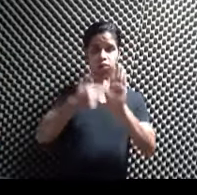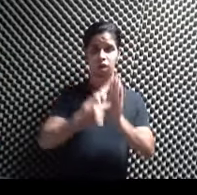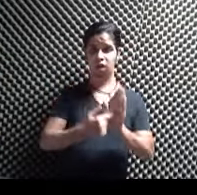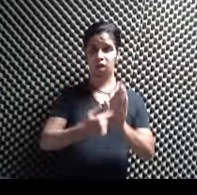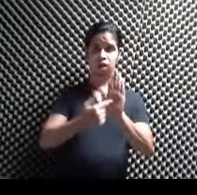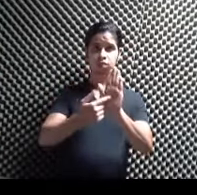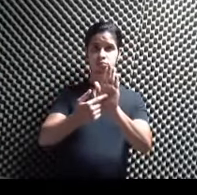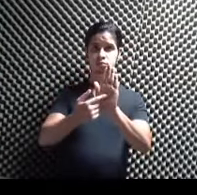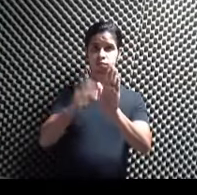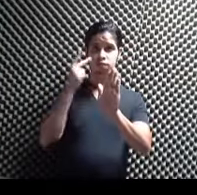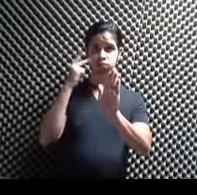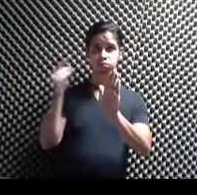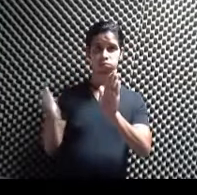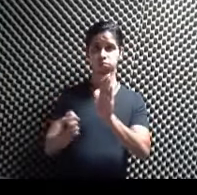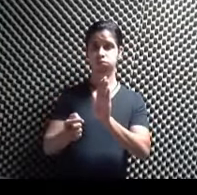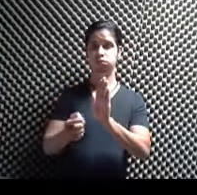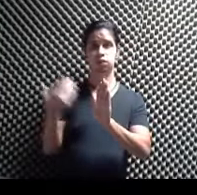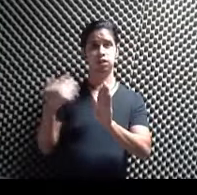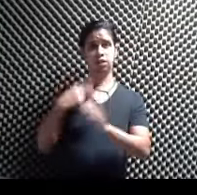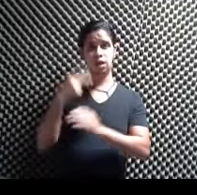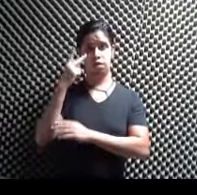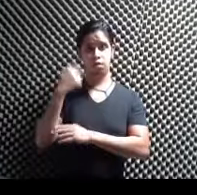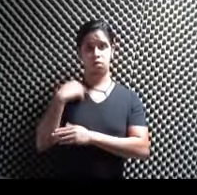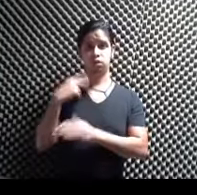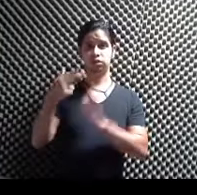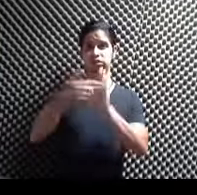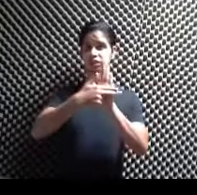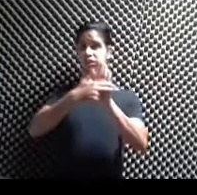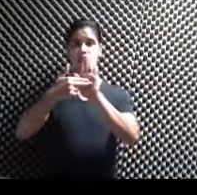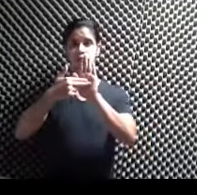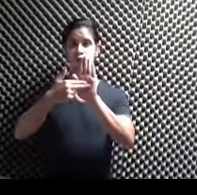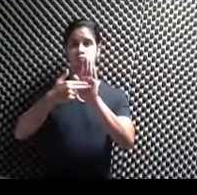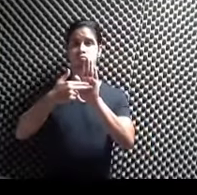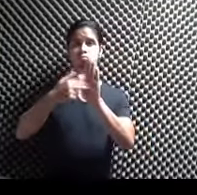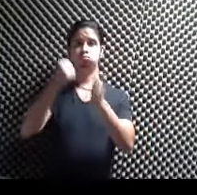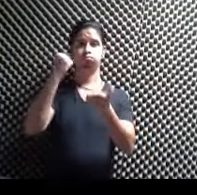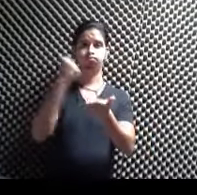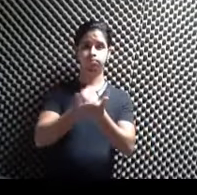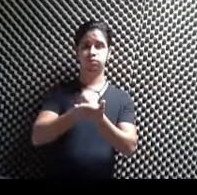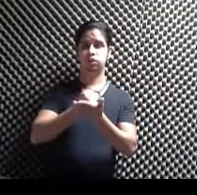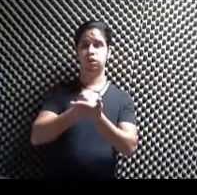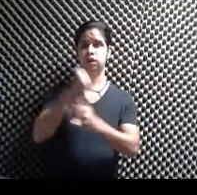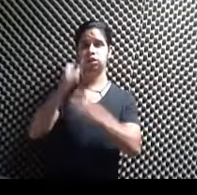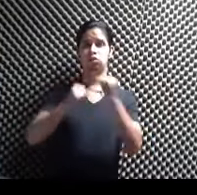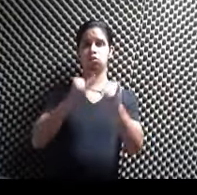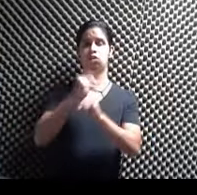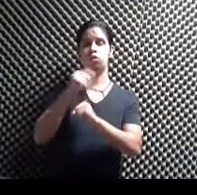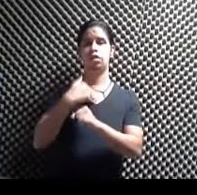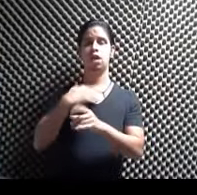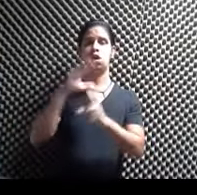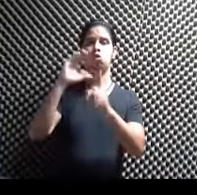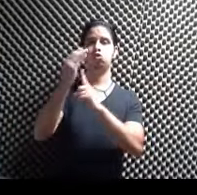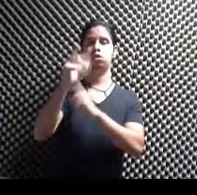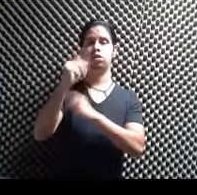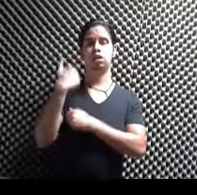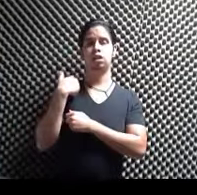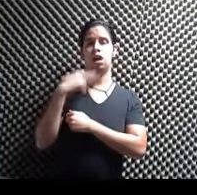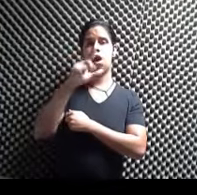bajo el sello del Instituto de Cultura. Pero ese disco tenía a Luisita Rodríguez